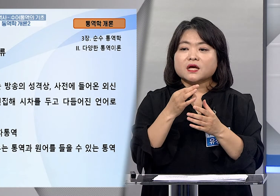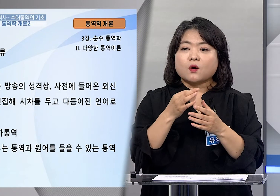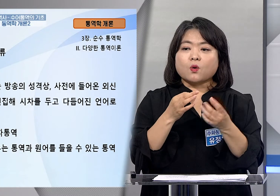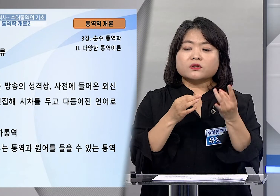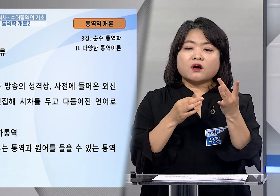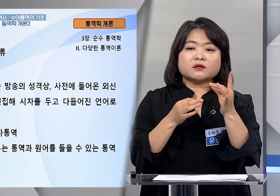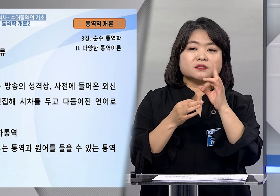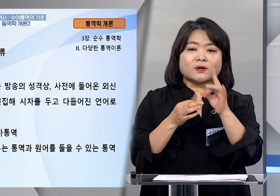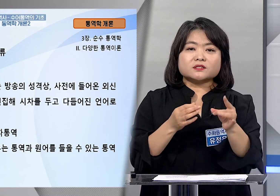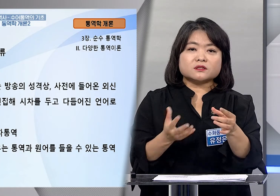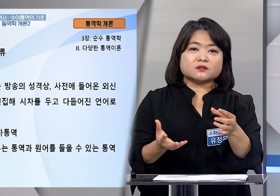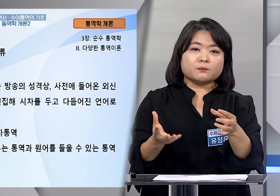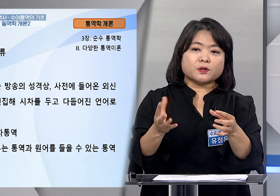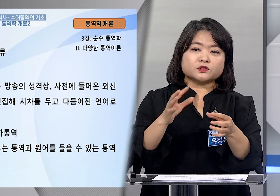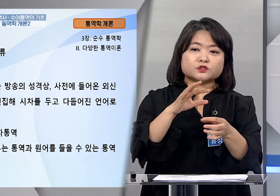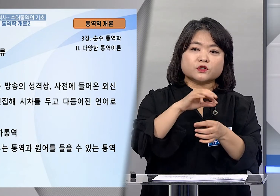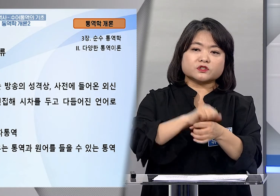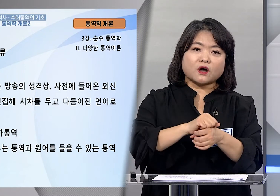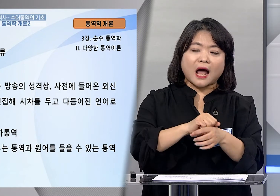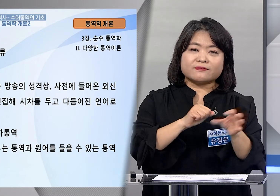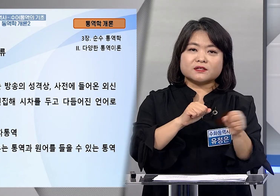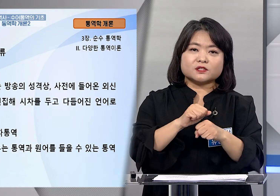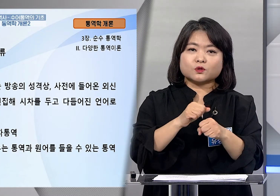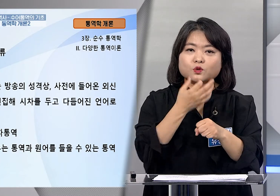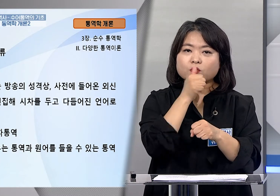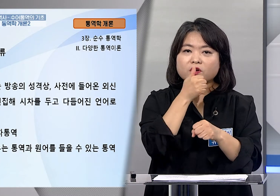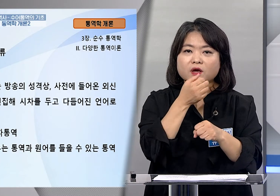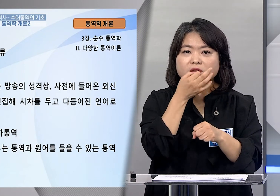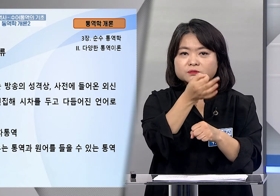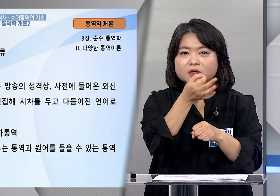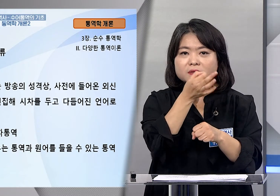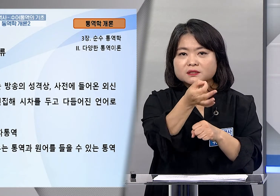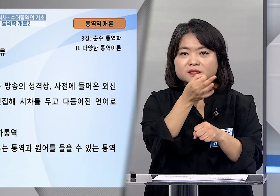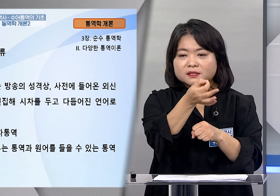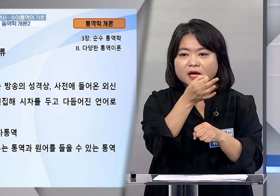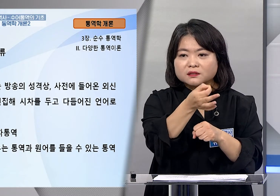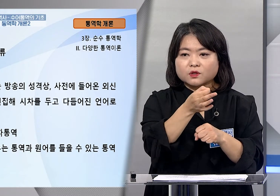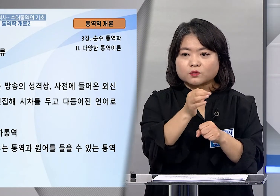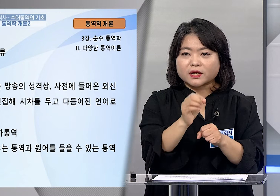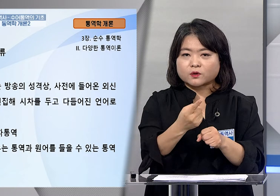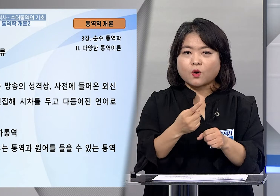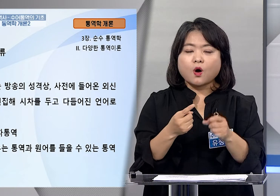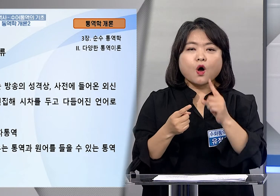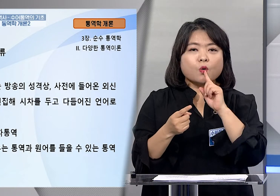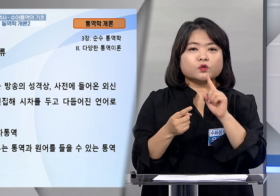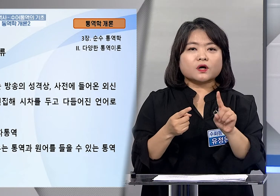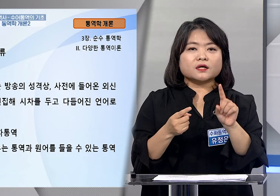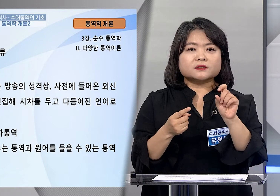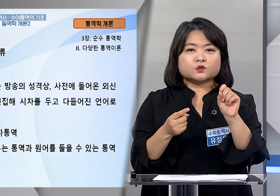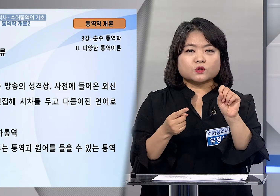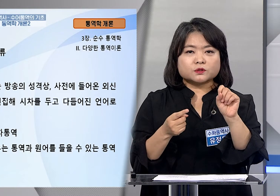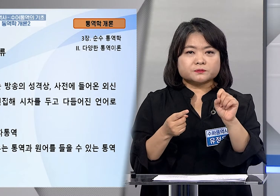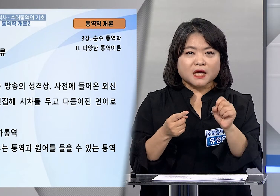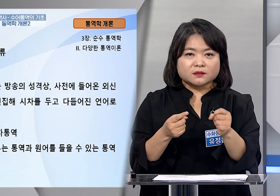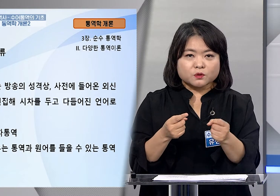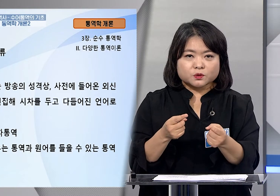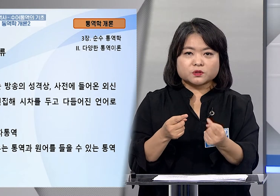원어를 완전히 덮어 쉬워서 안 들리고 통역의 음성만 들리게 하는 경우가 있고 원어가 조금 작은 목소리를